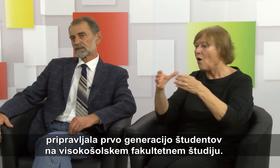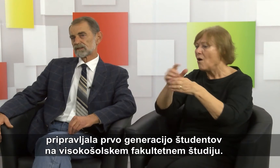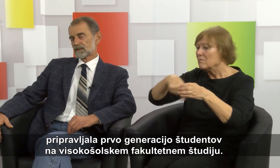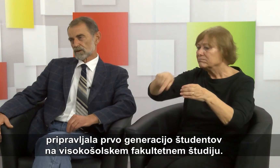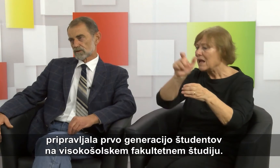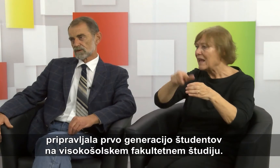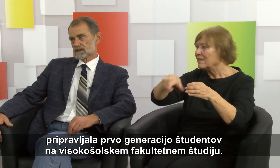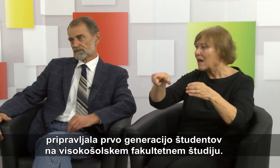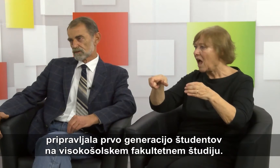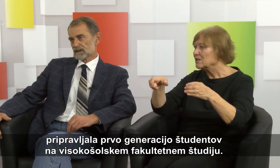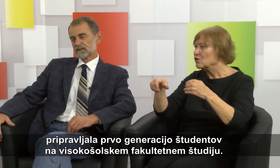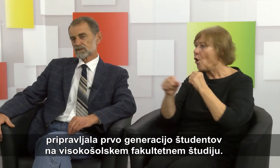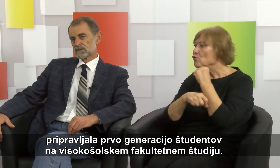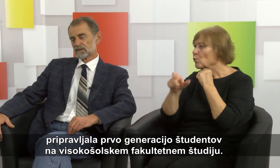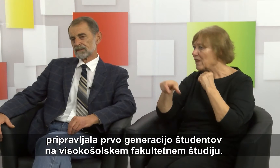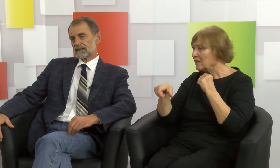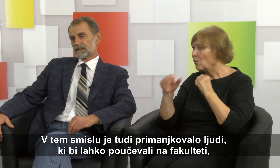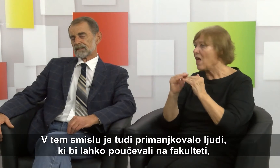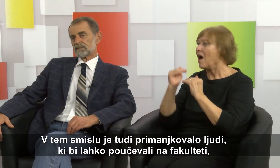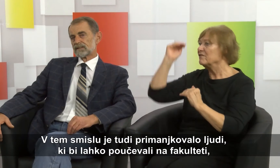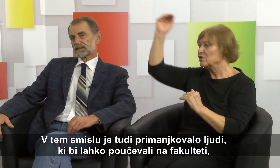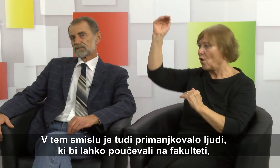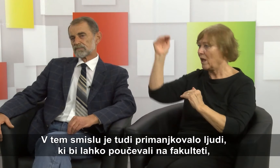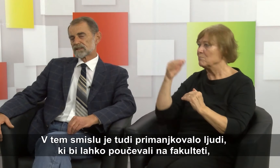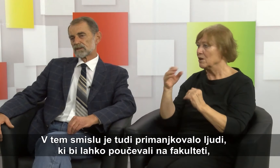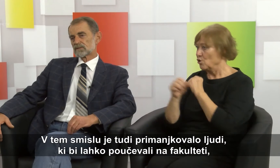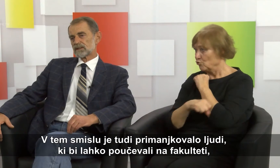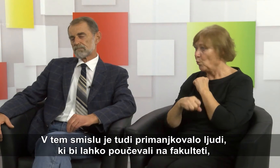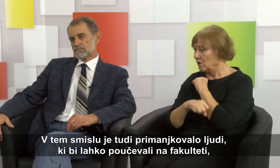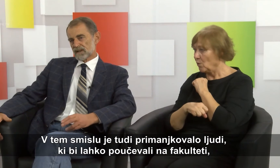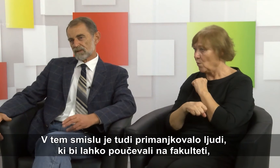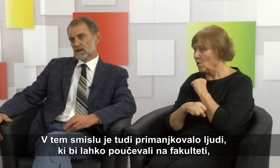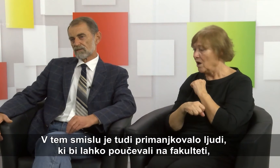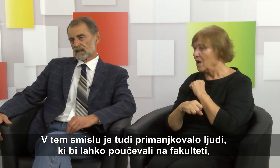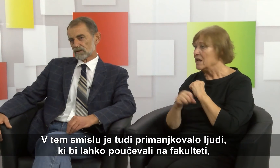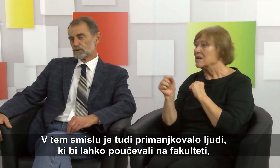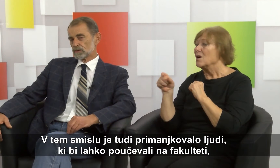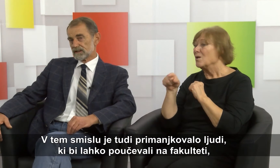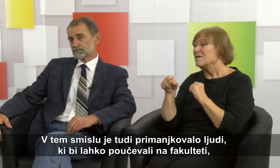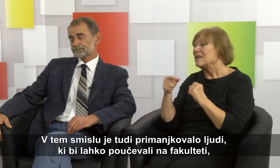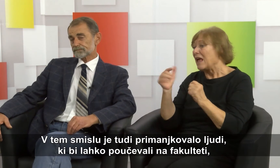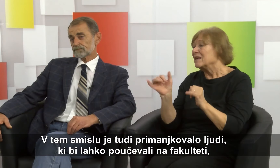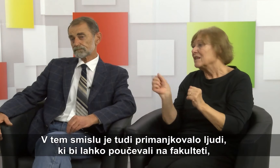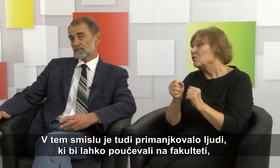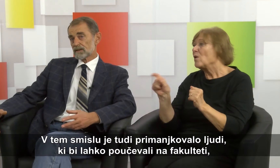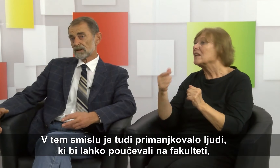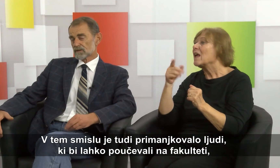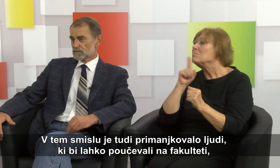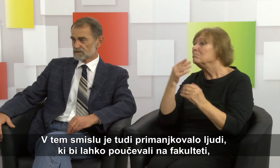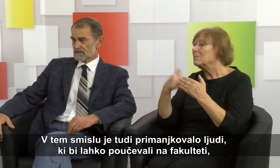na visokošolskem fakultetnem študiju. V tem smislu je tudi primankovalo ljudi, ki bi lahko poučevali